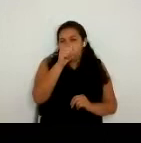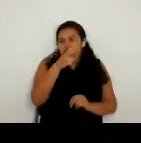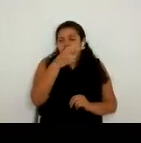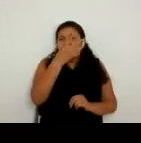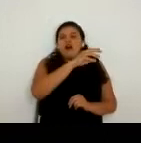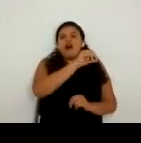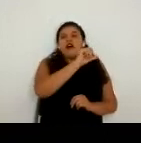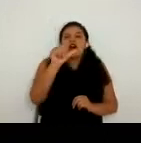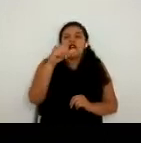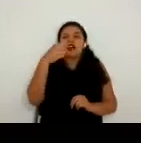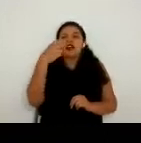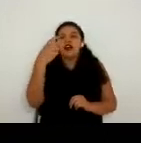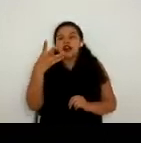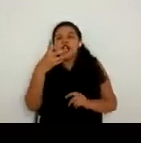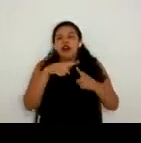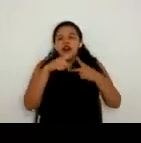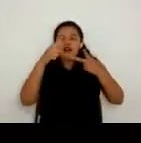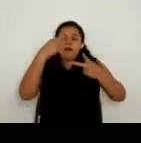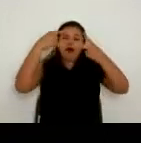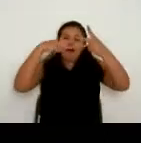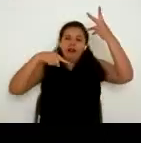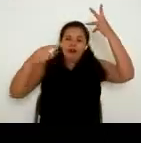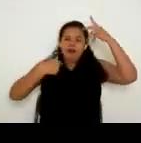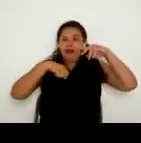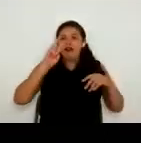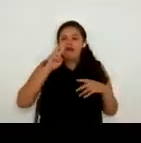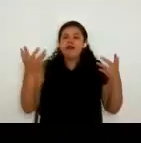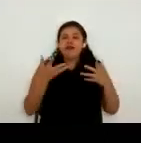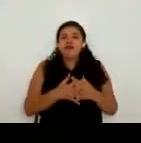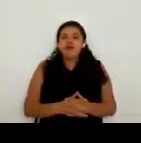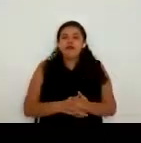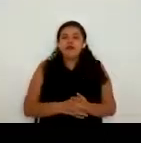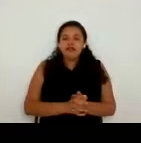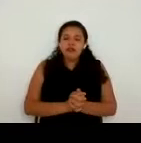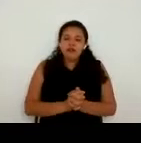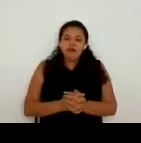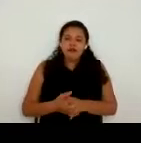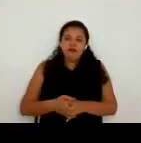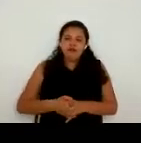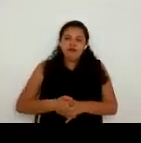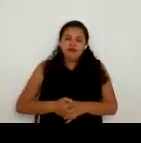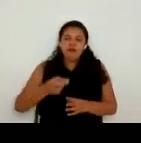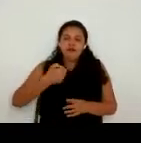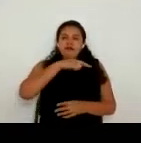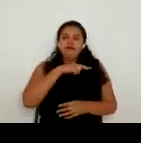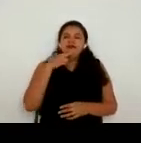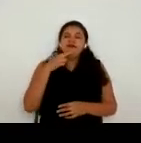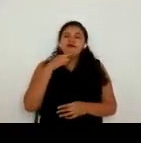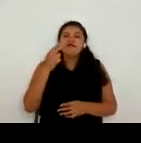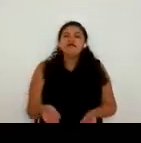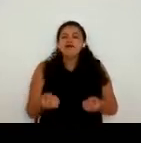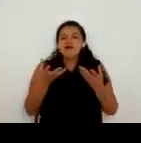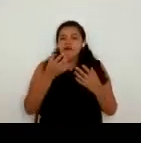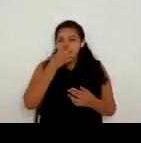segunda el 56 en la tercera y así sucesivamente si nosotros cruzamos la cantidad que nos dijeron por